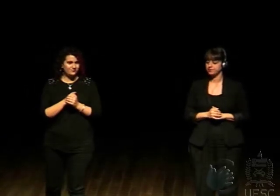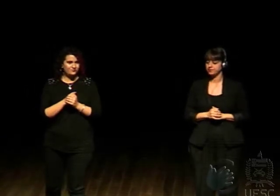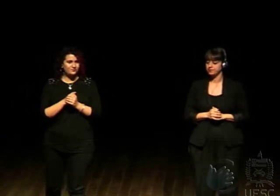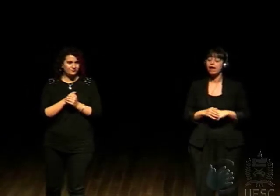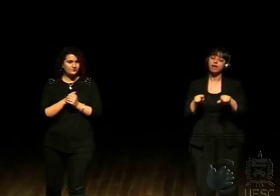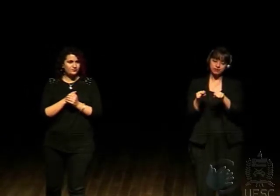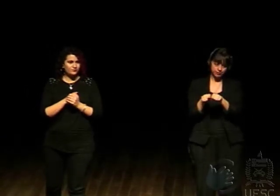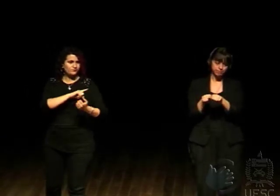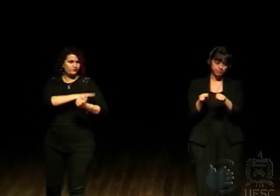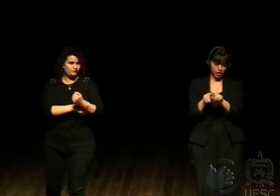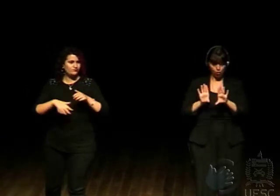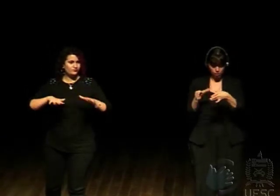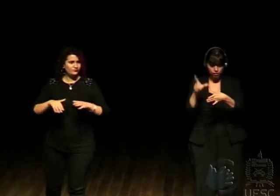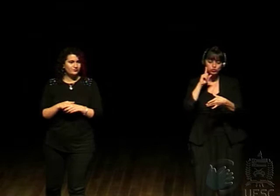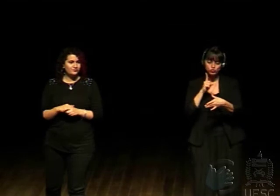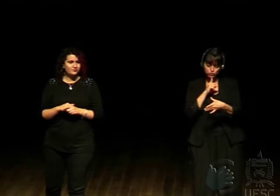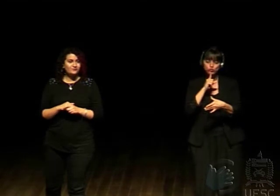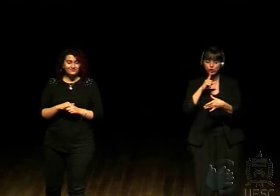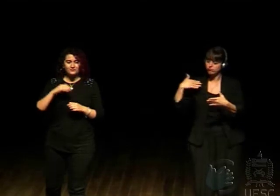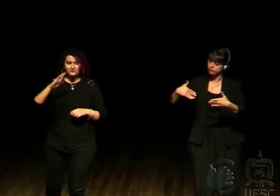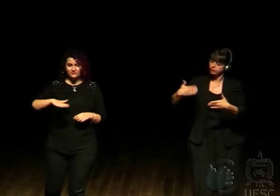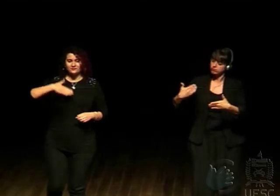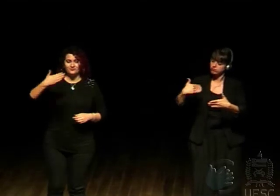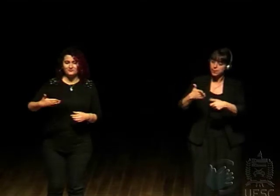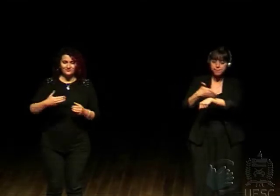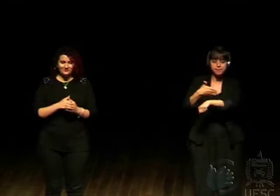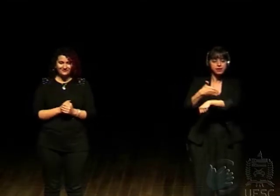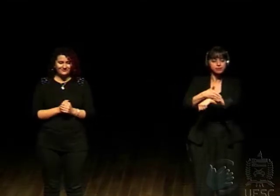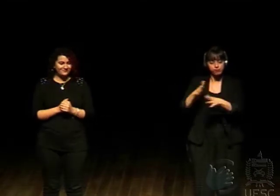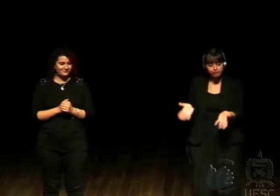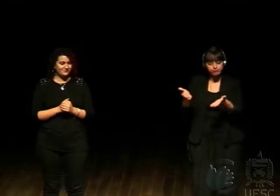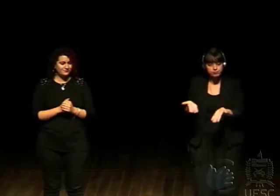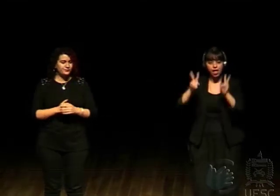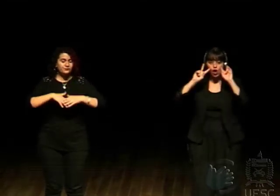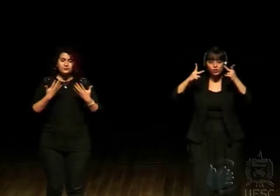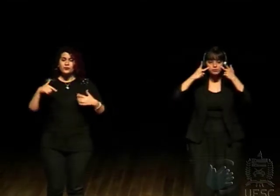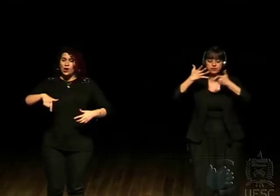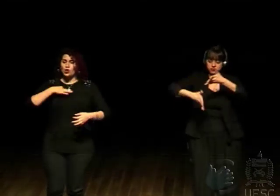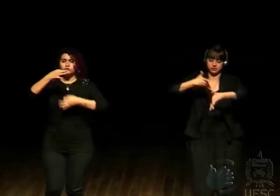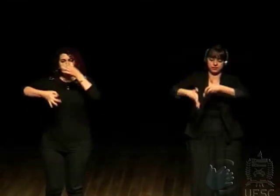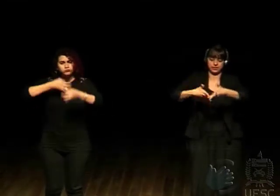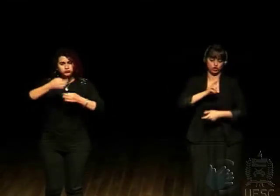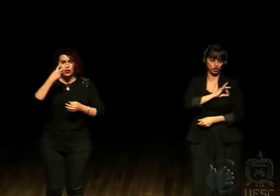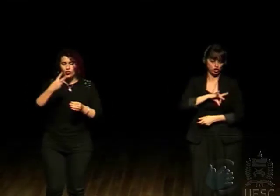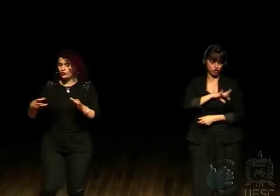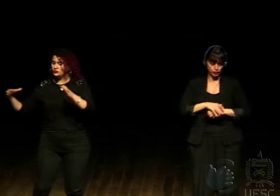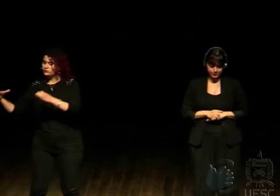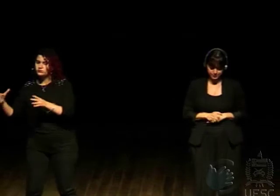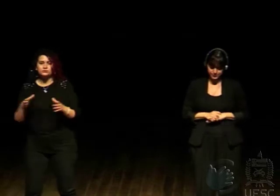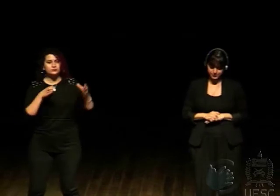Sin embargo, la comunidad sorda ha ido participando de este reconocimiento para llegar a este reconocimiento.